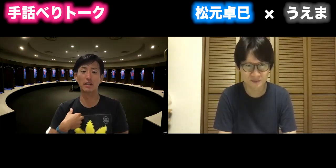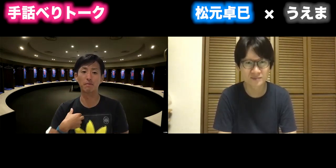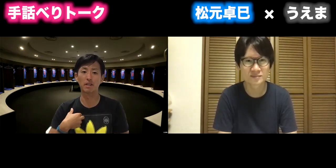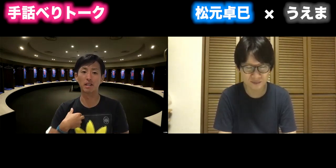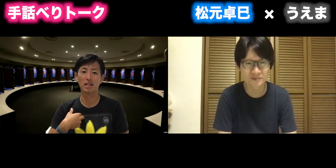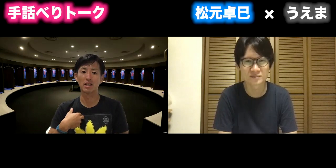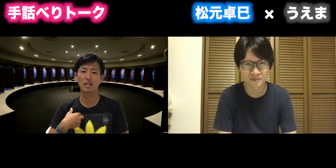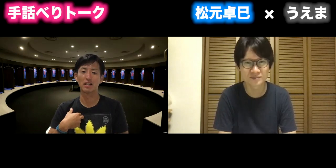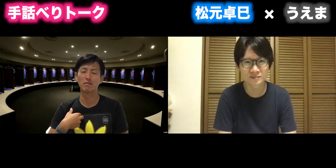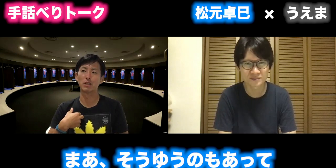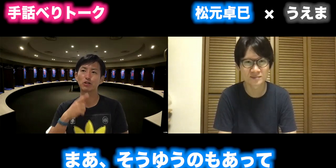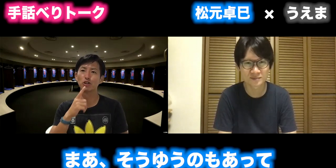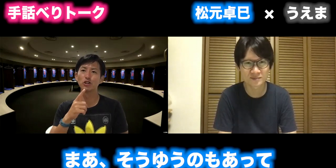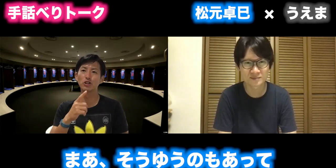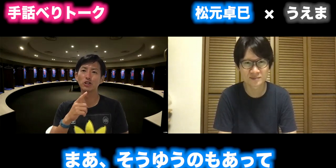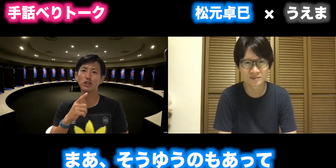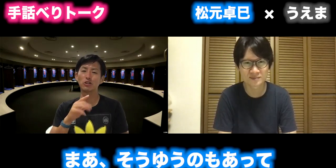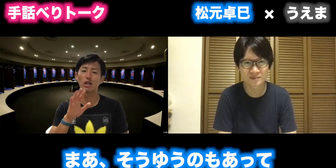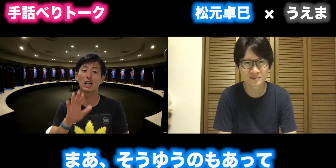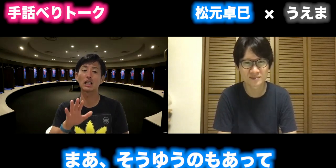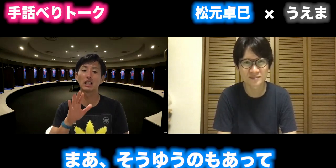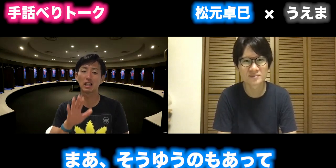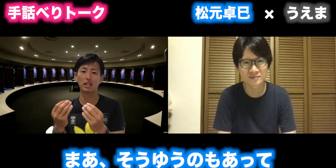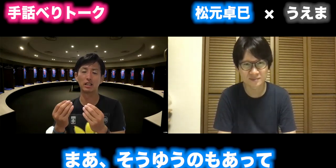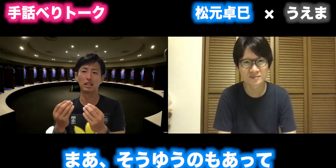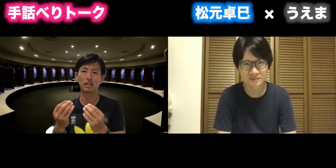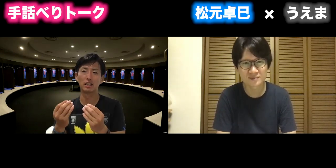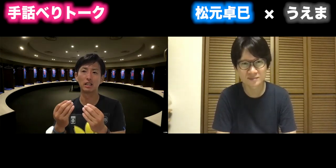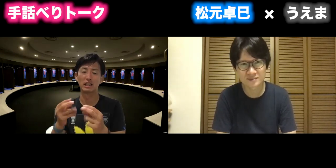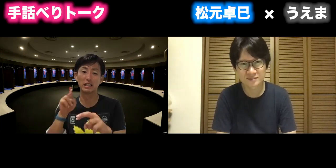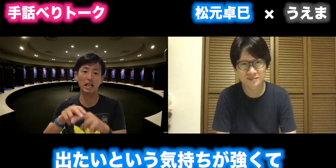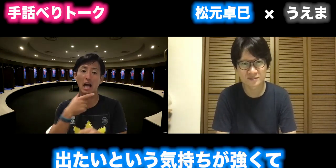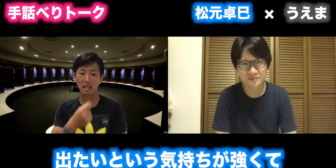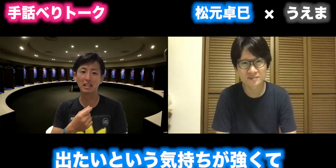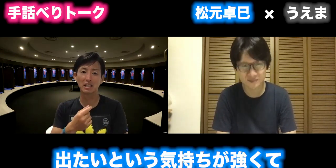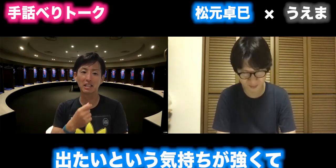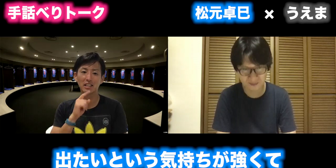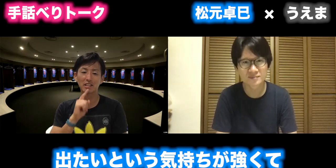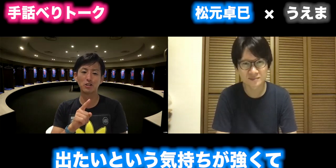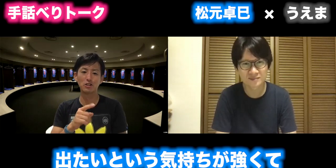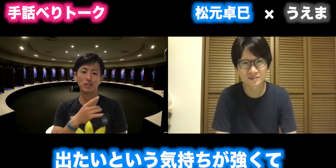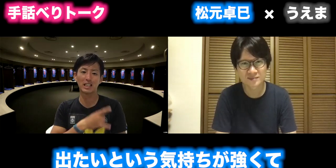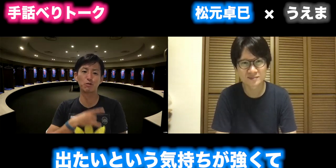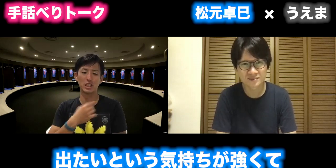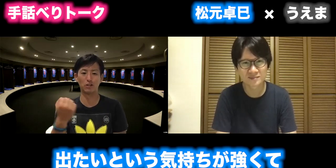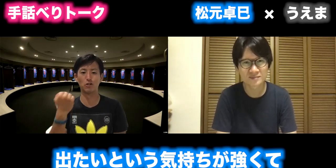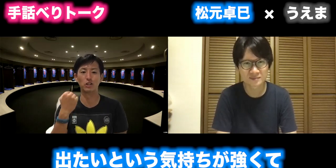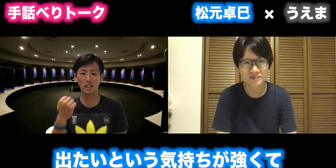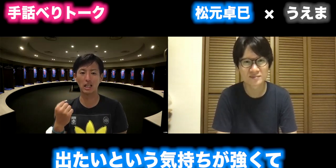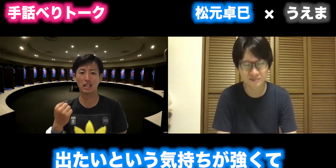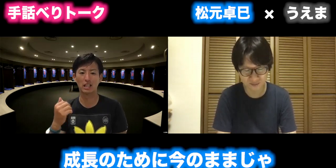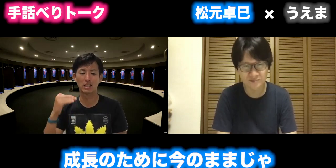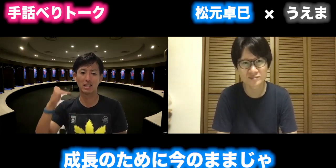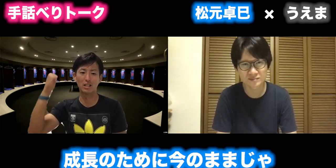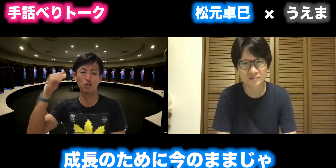でーまあそういうのがあって出たいっていう気持ちは強く